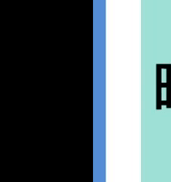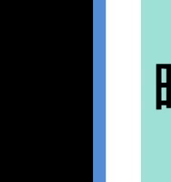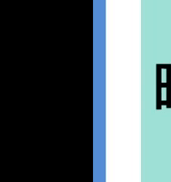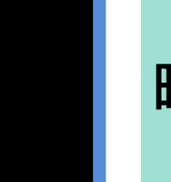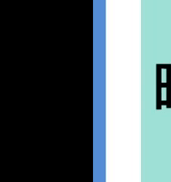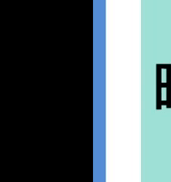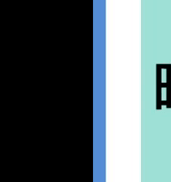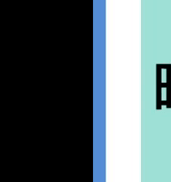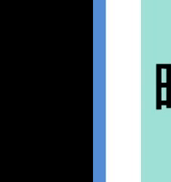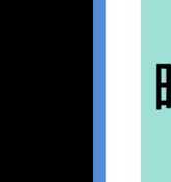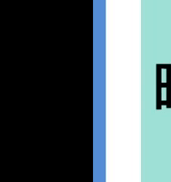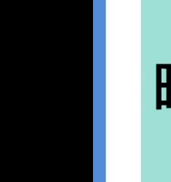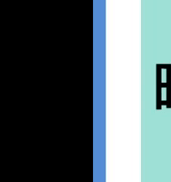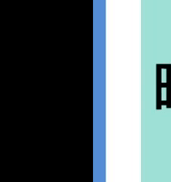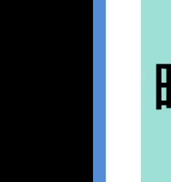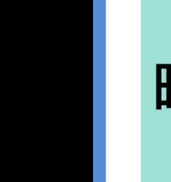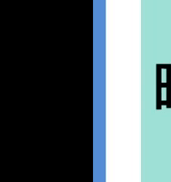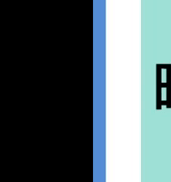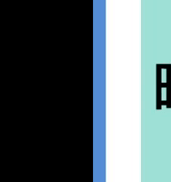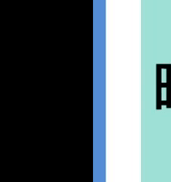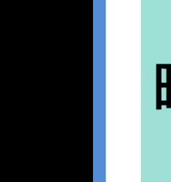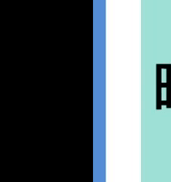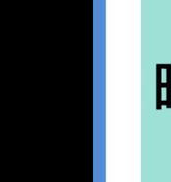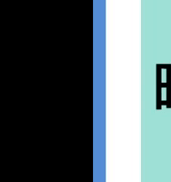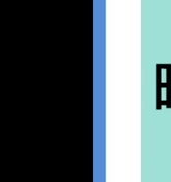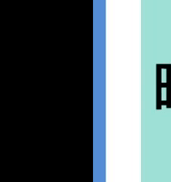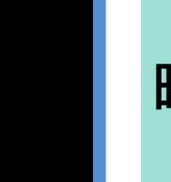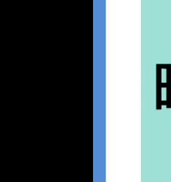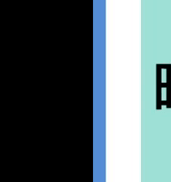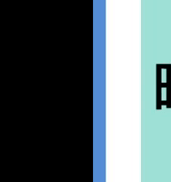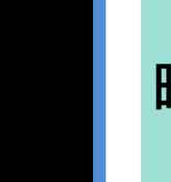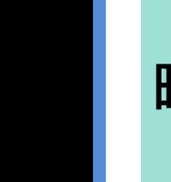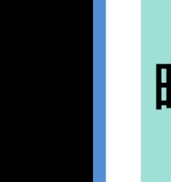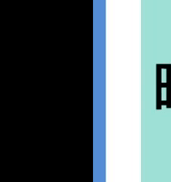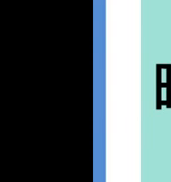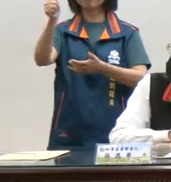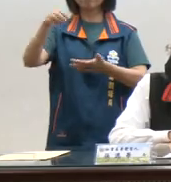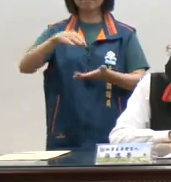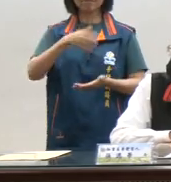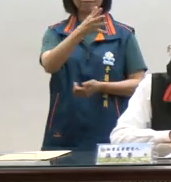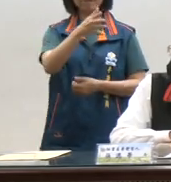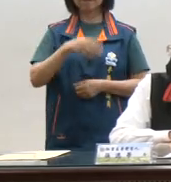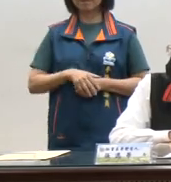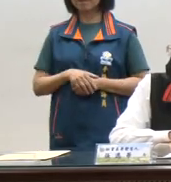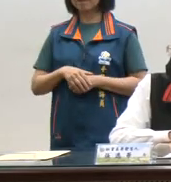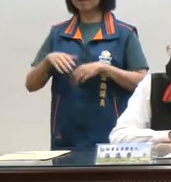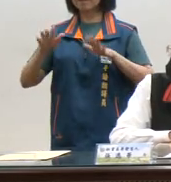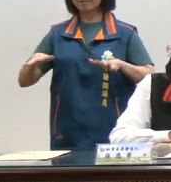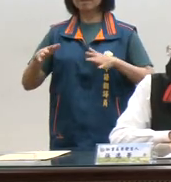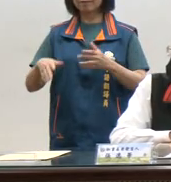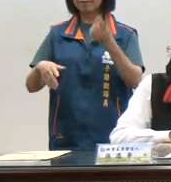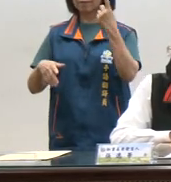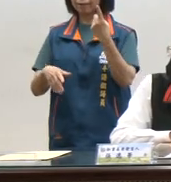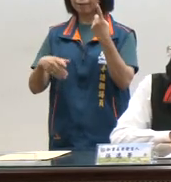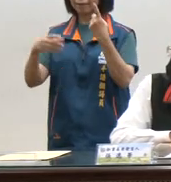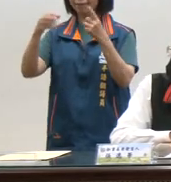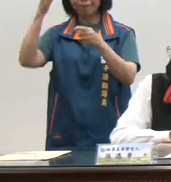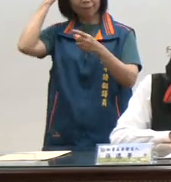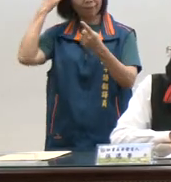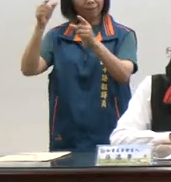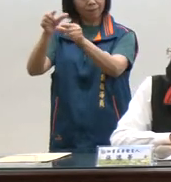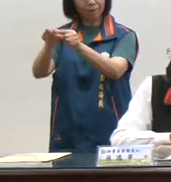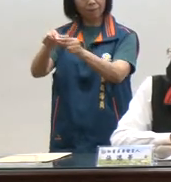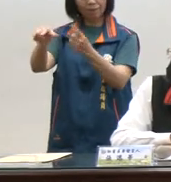主农里、国安里、民运里、吉安乡、光华村优先进行，而30号上午9点以及下午